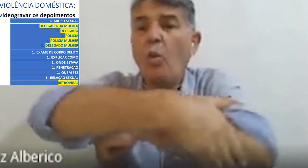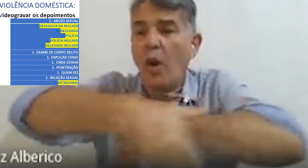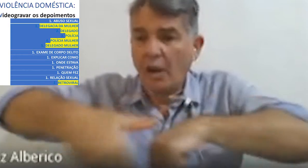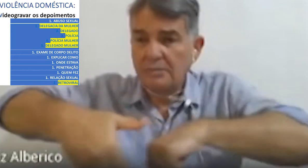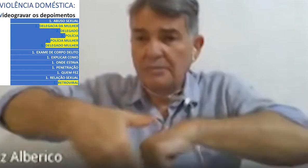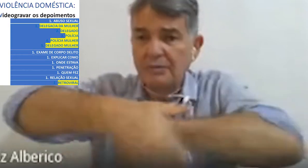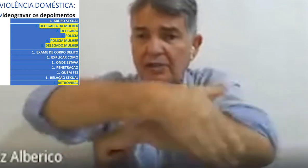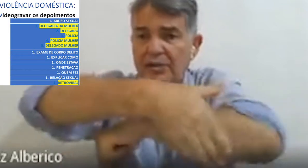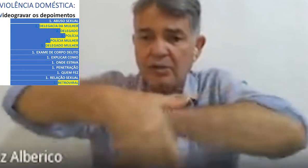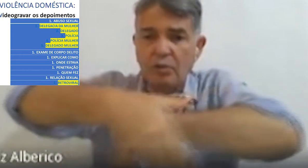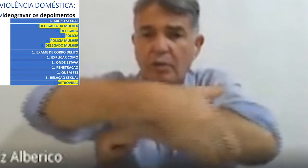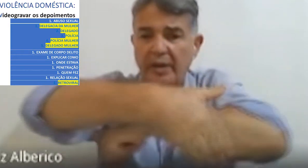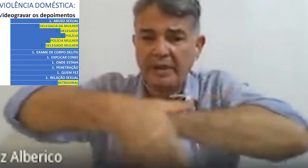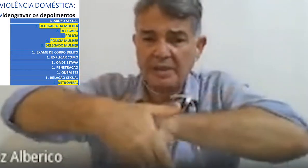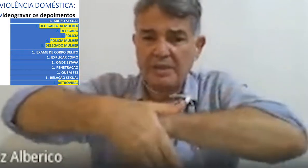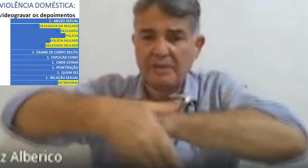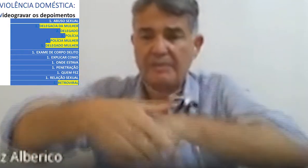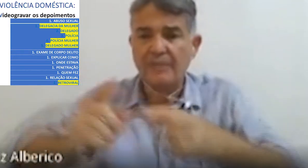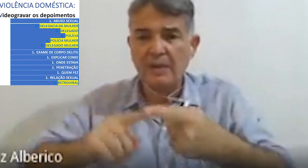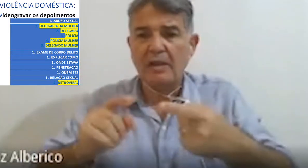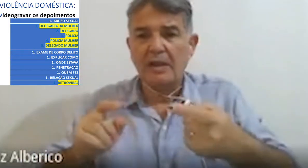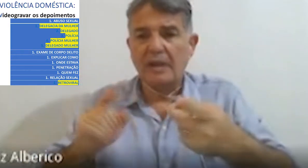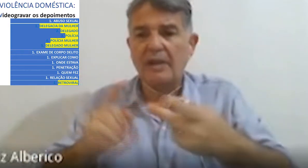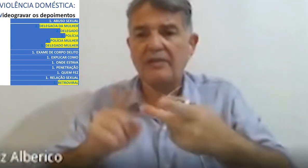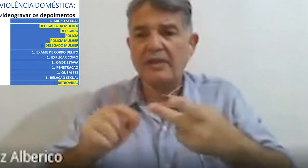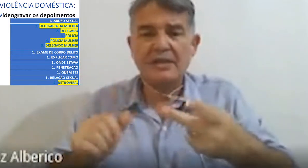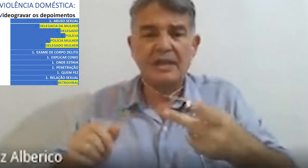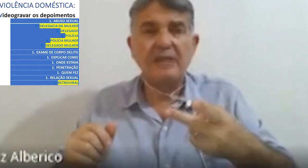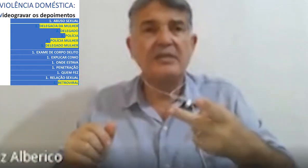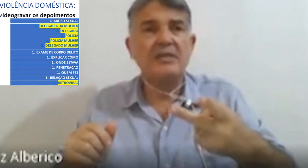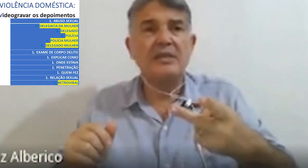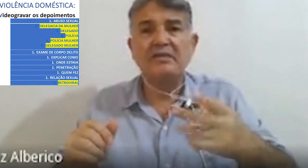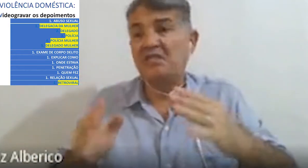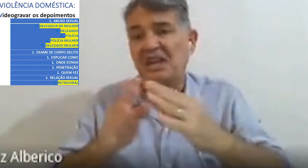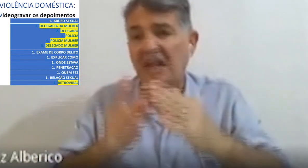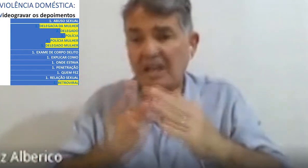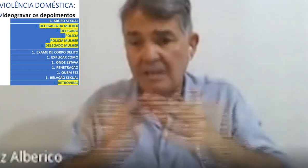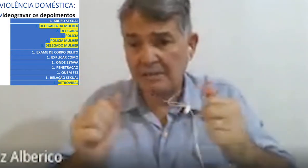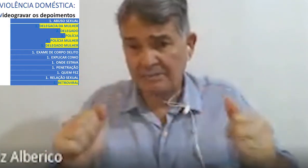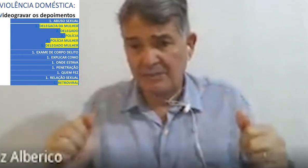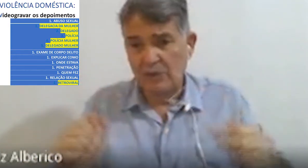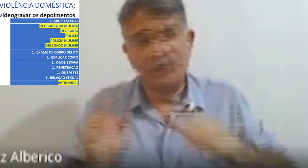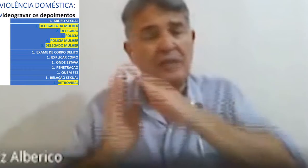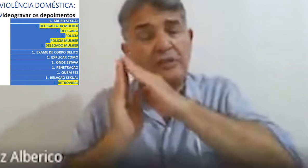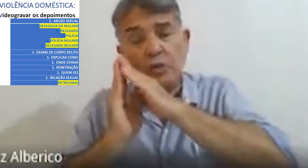rua, né? Sinal de rua é este. Ela vai dizer se estava em casa, estava